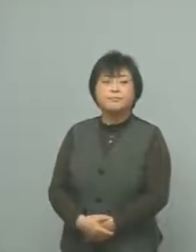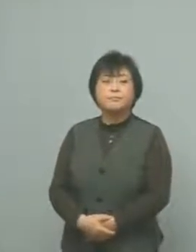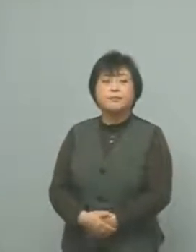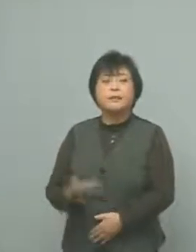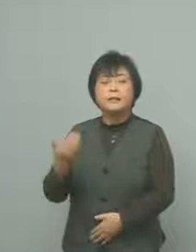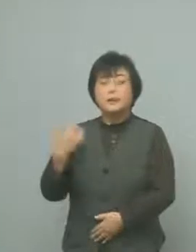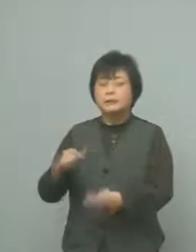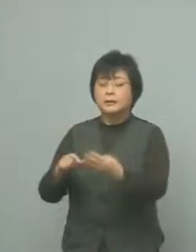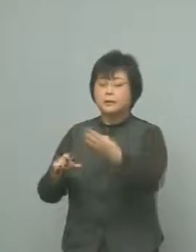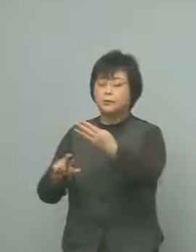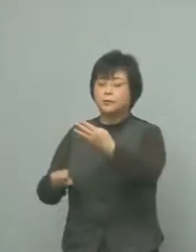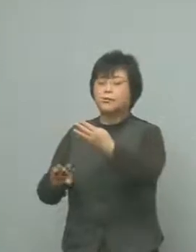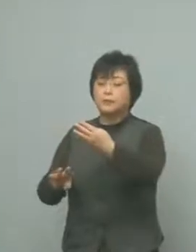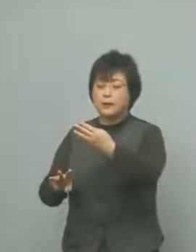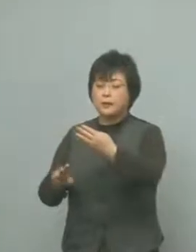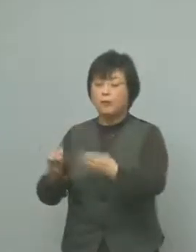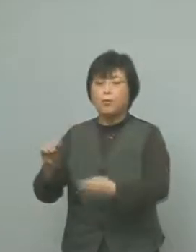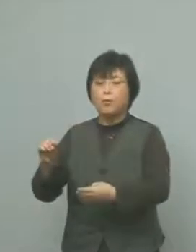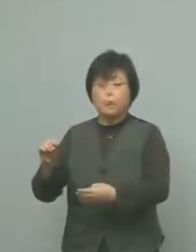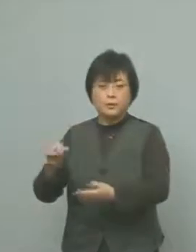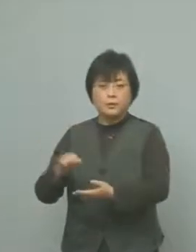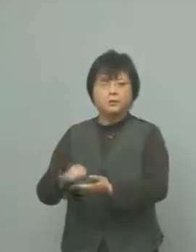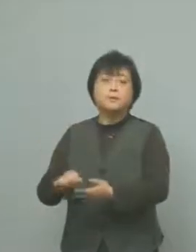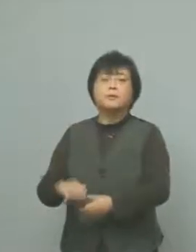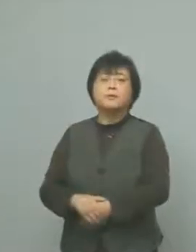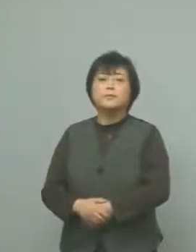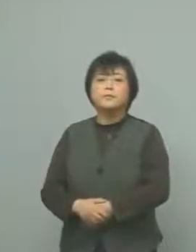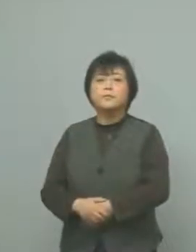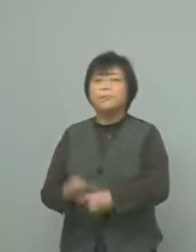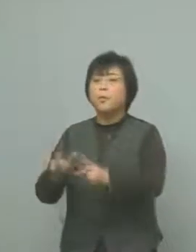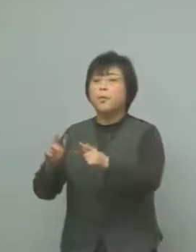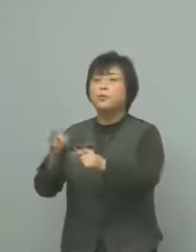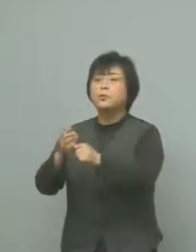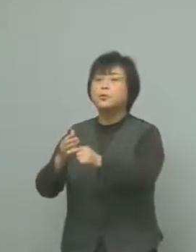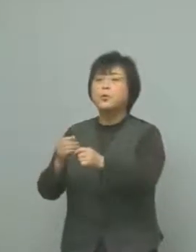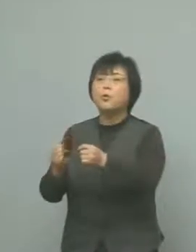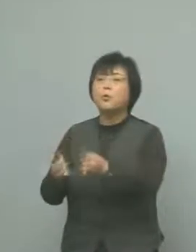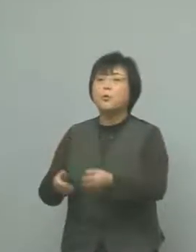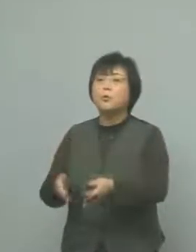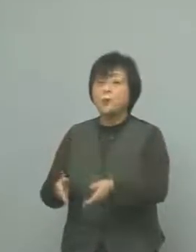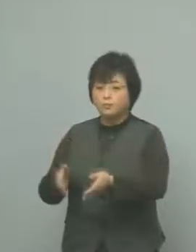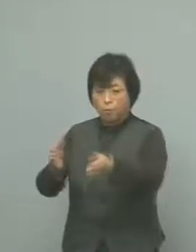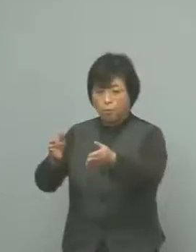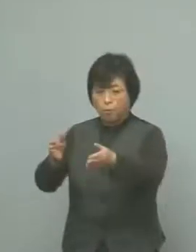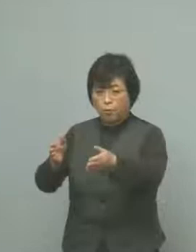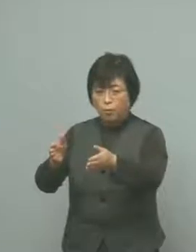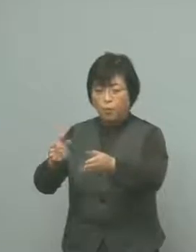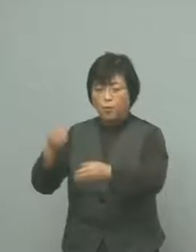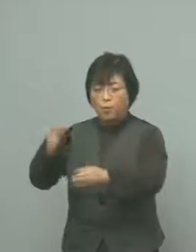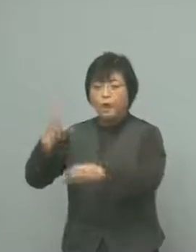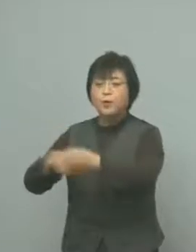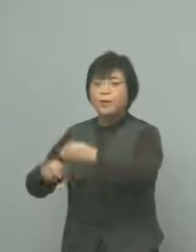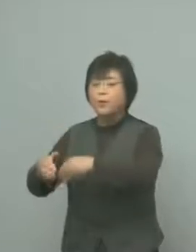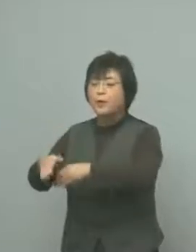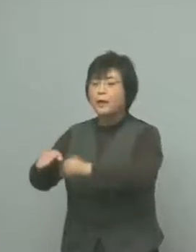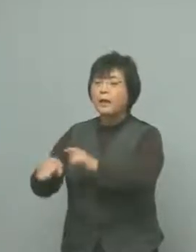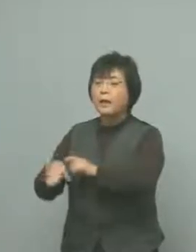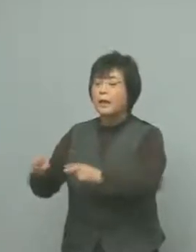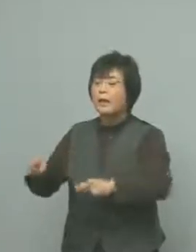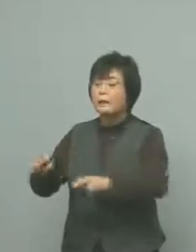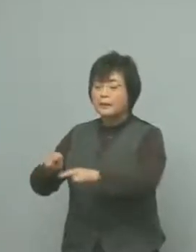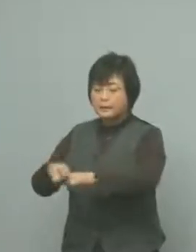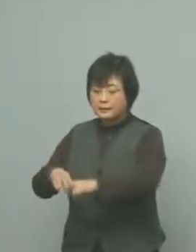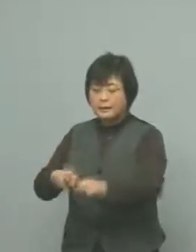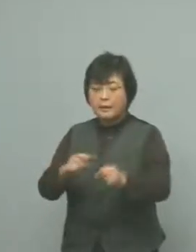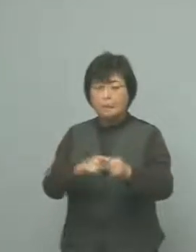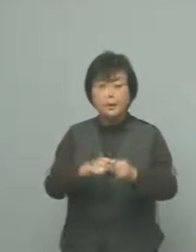去る4月13日土曜日でしたけれども、東北中央自動車道の南陽高畑インターチェンジから